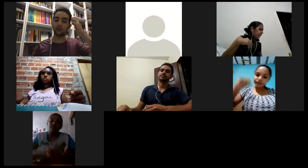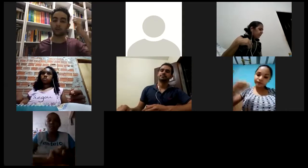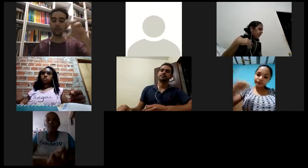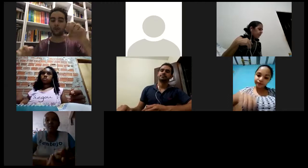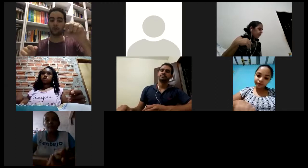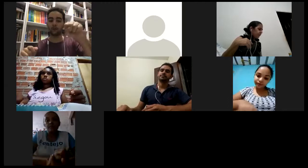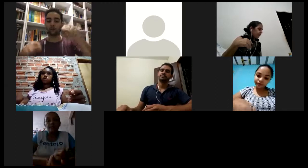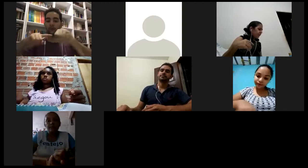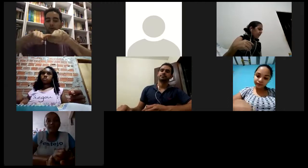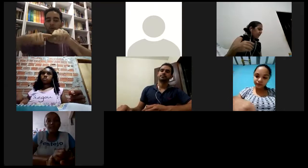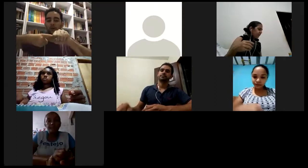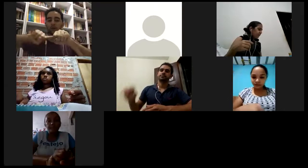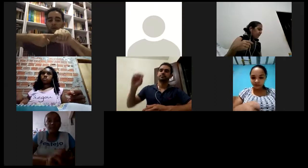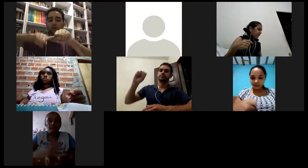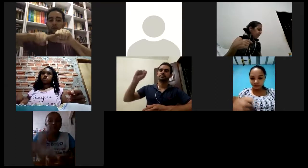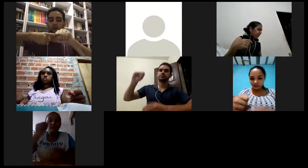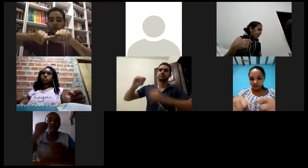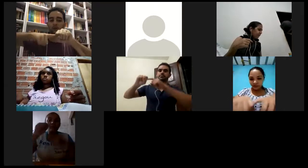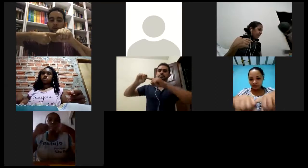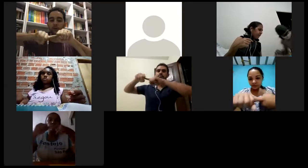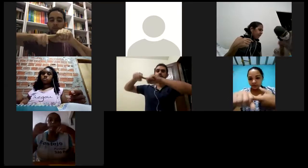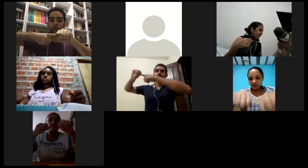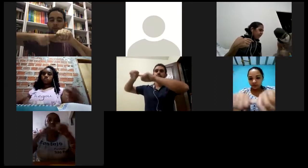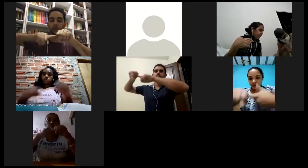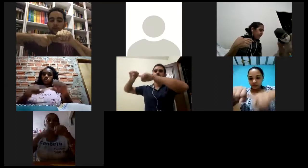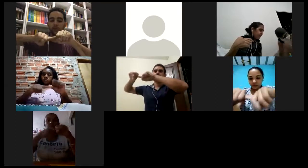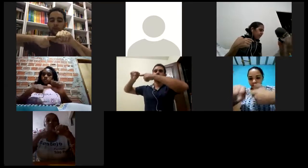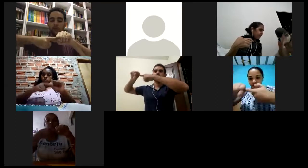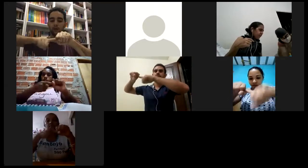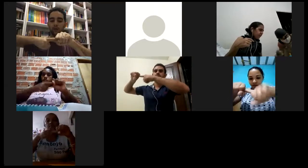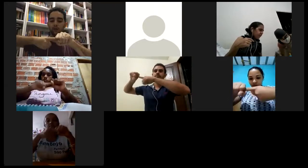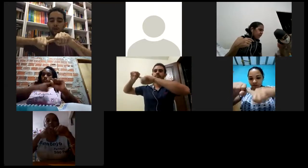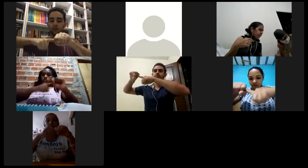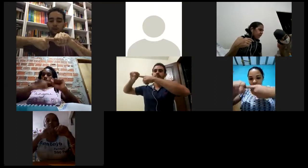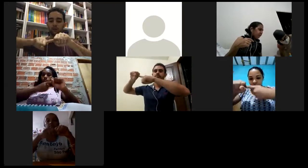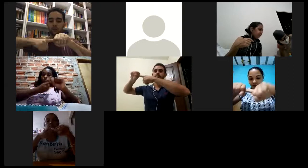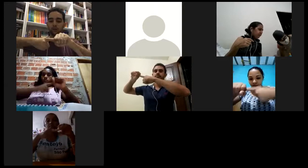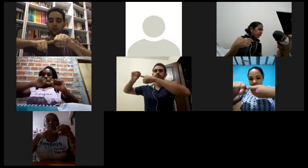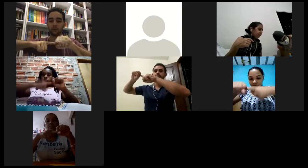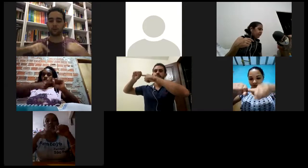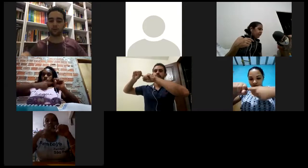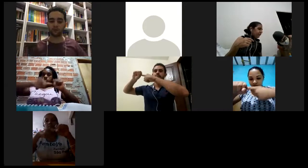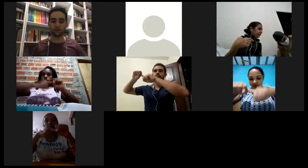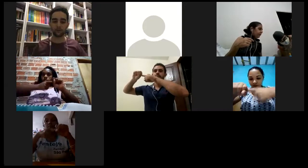Apontador, eu pego minha mão e faço o apontador. Apontador.